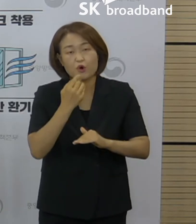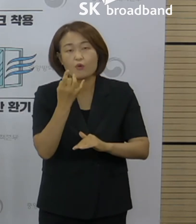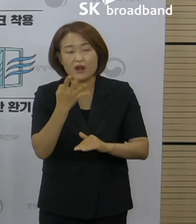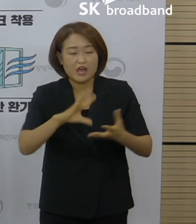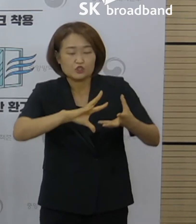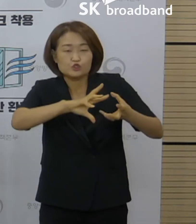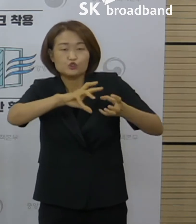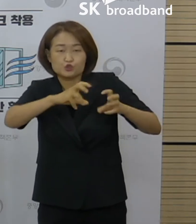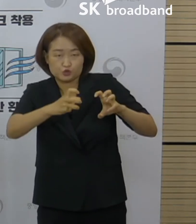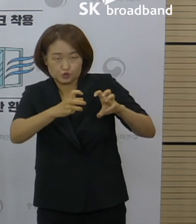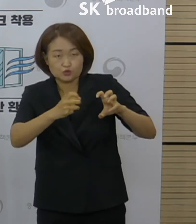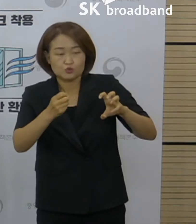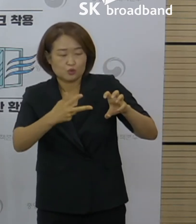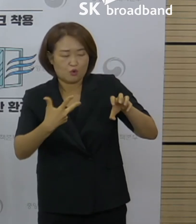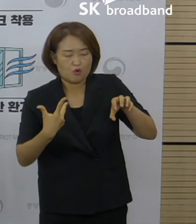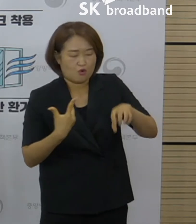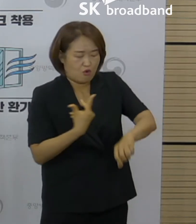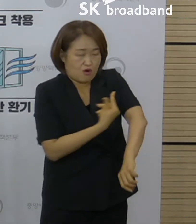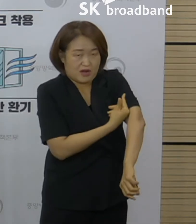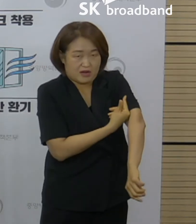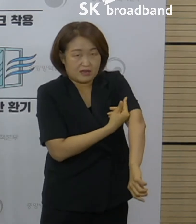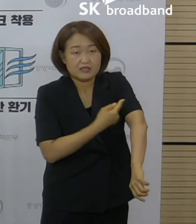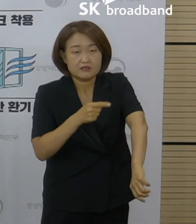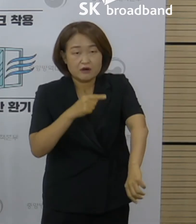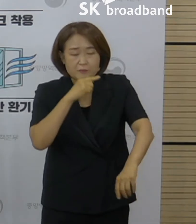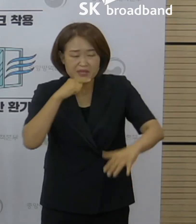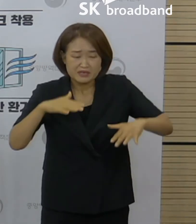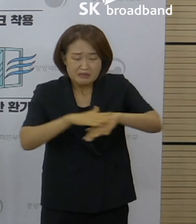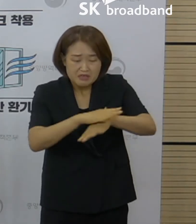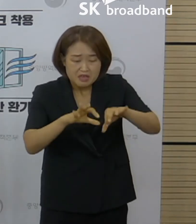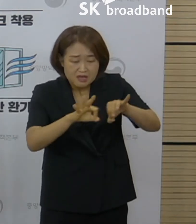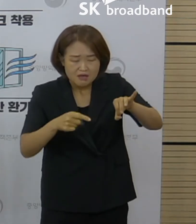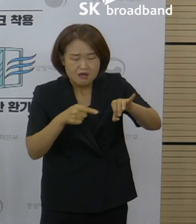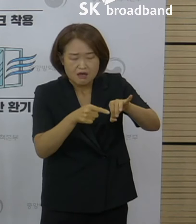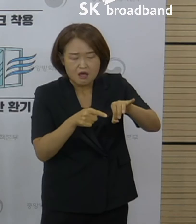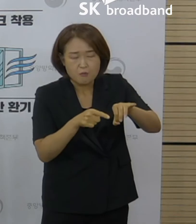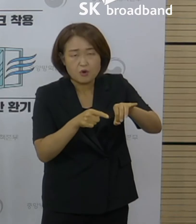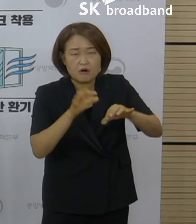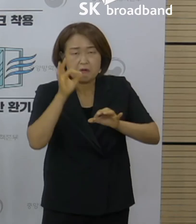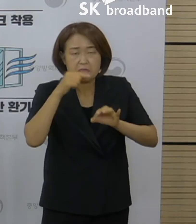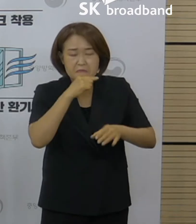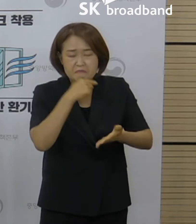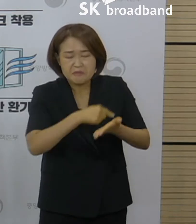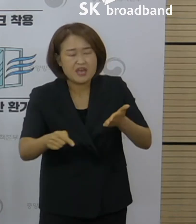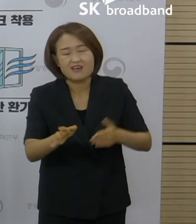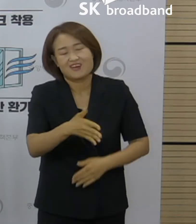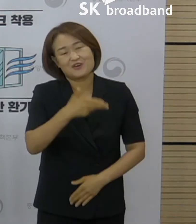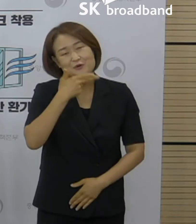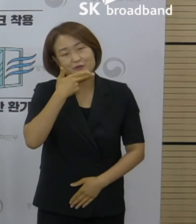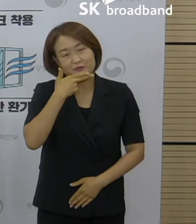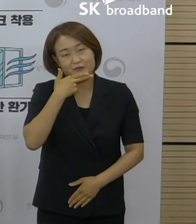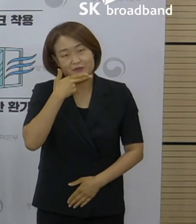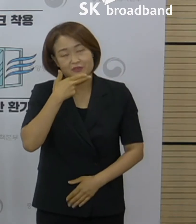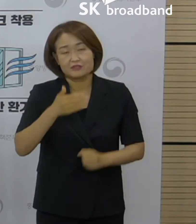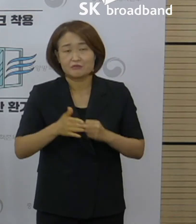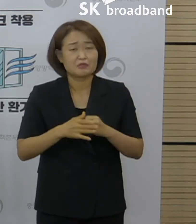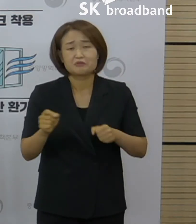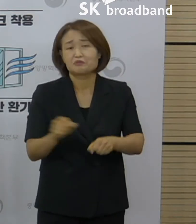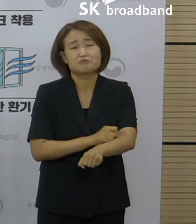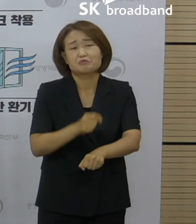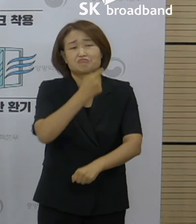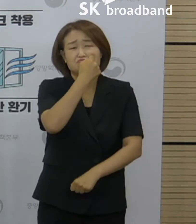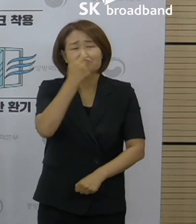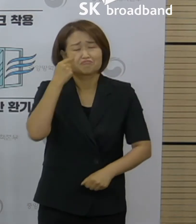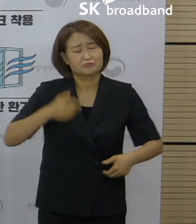신경이나 혈관을 손상할 위험이 크지 않고 이제 큰 혈관이 지나가지 않기 때문에 흡인 확인도 필요치